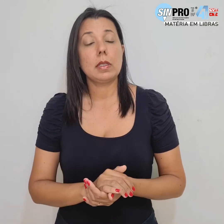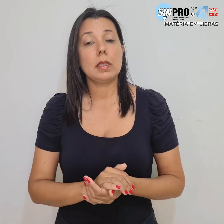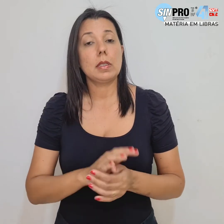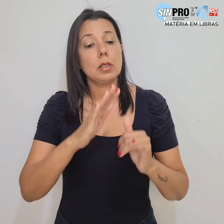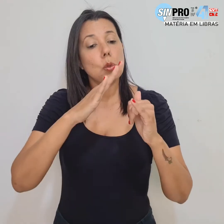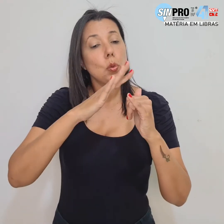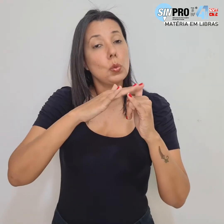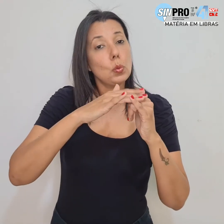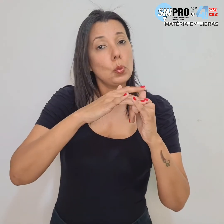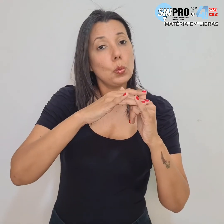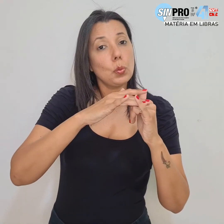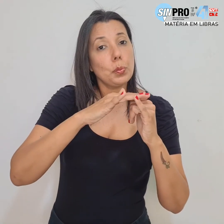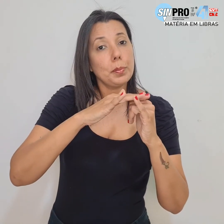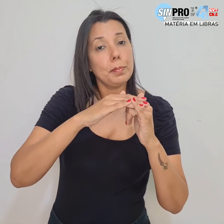YouTube,